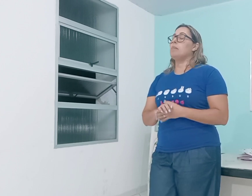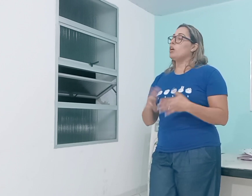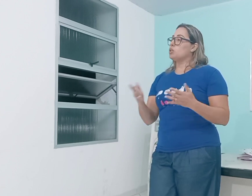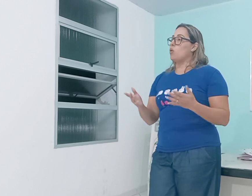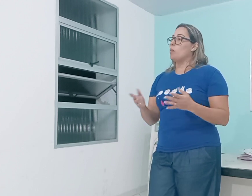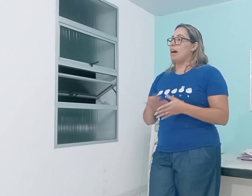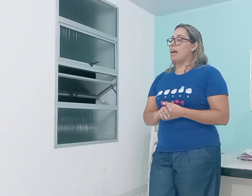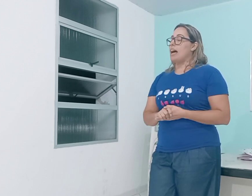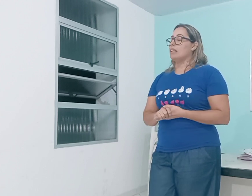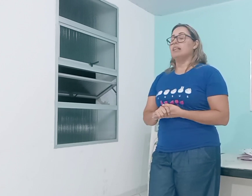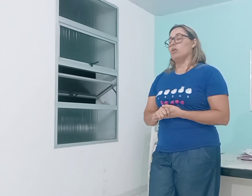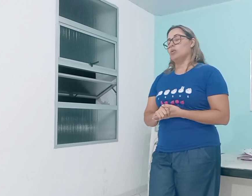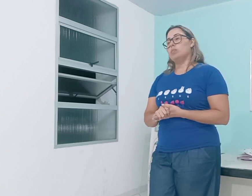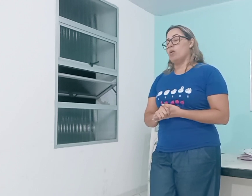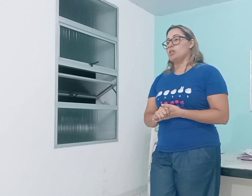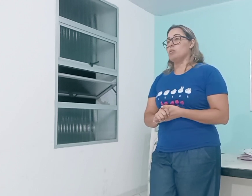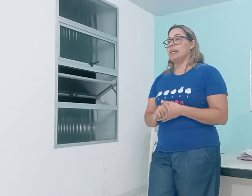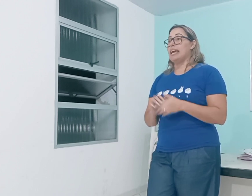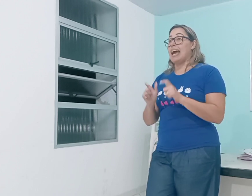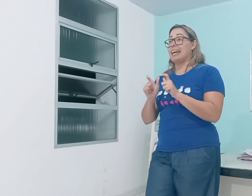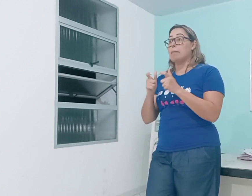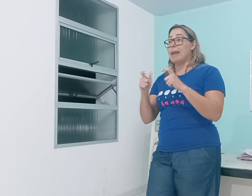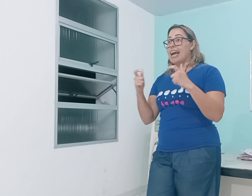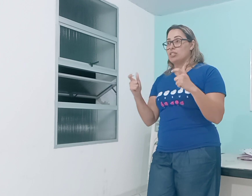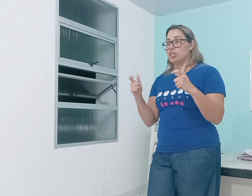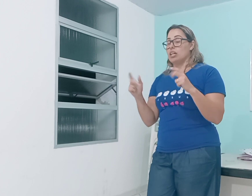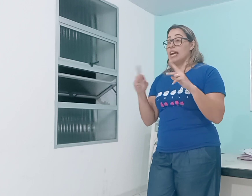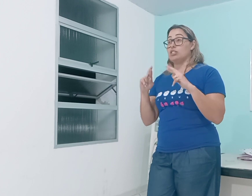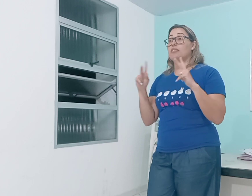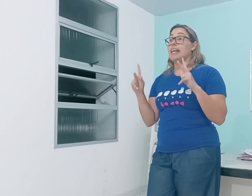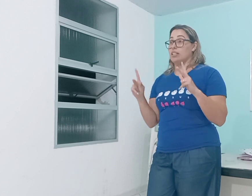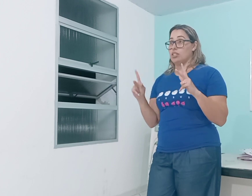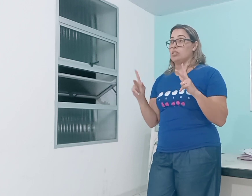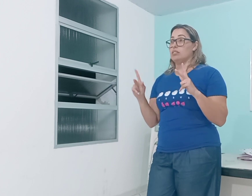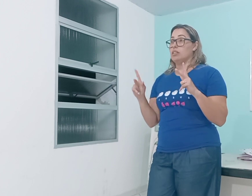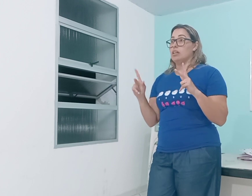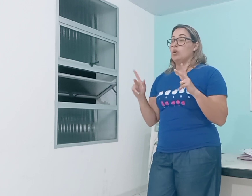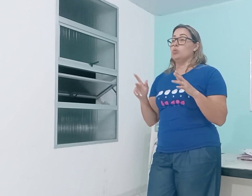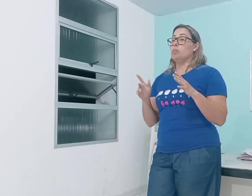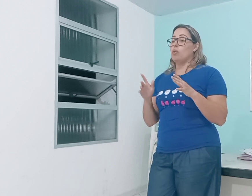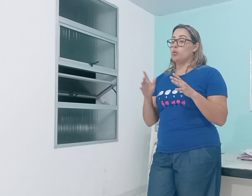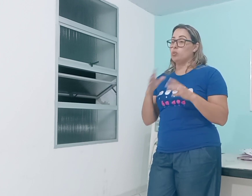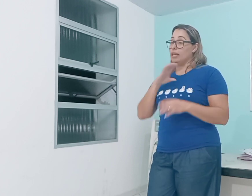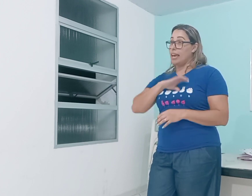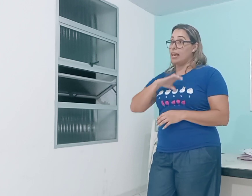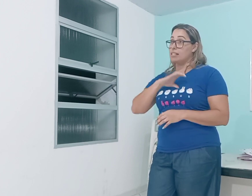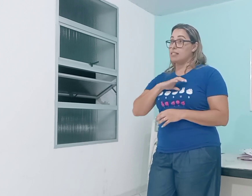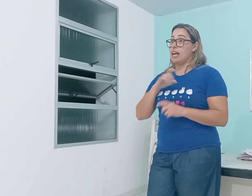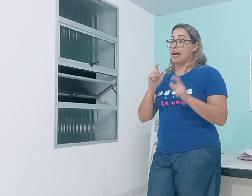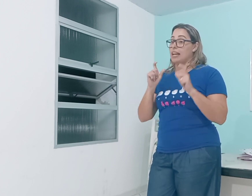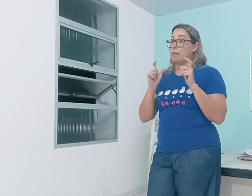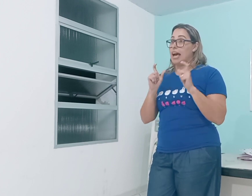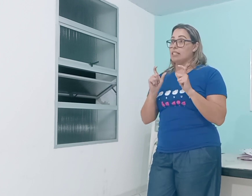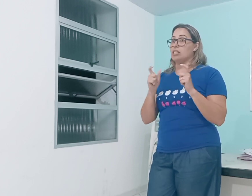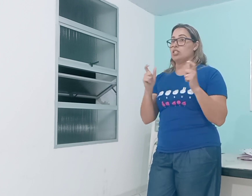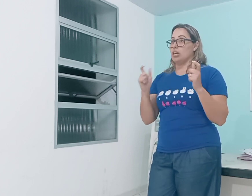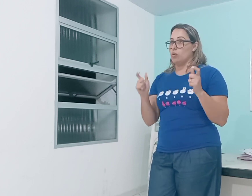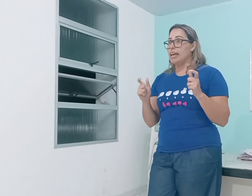pode comparar? Não, não pode, porque a gramática é diferente. No português, a gramática a gente já